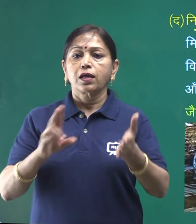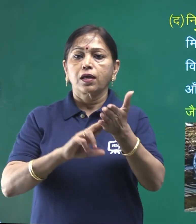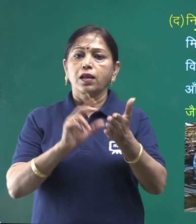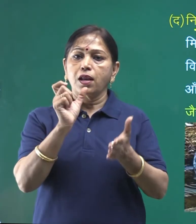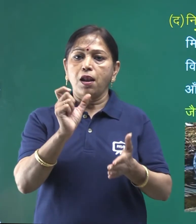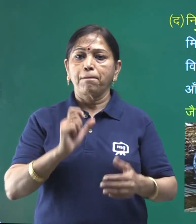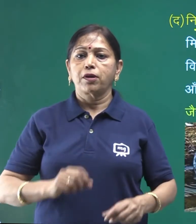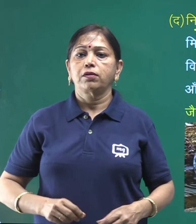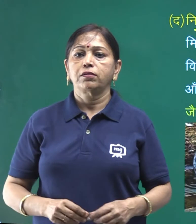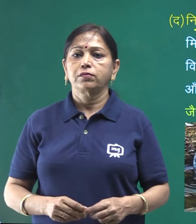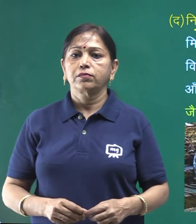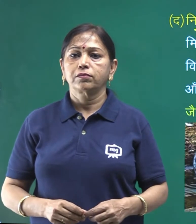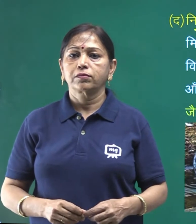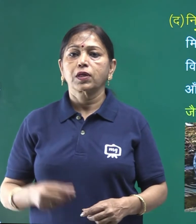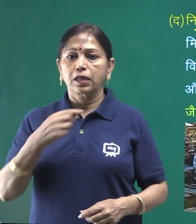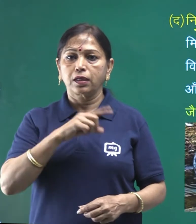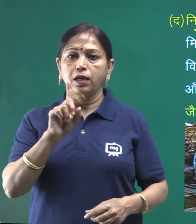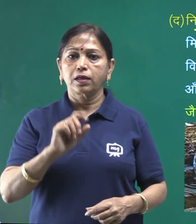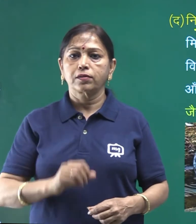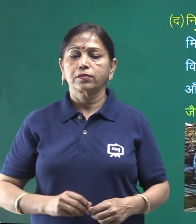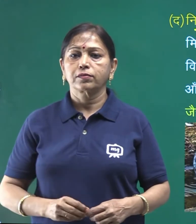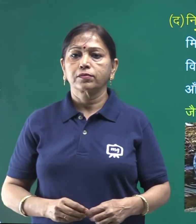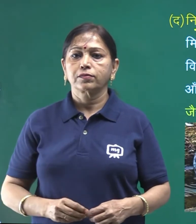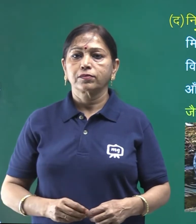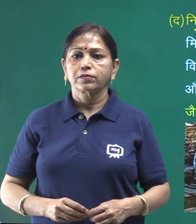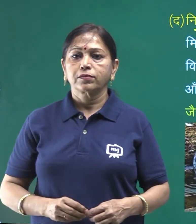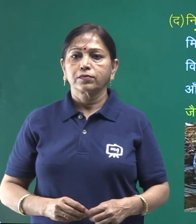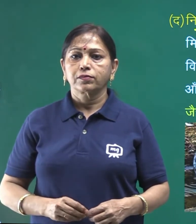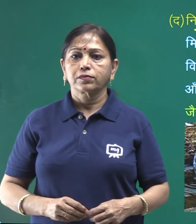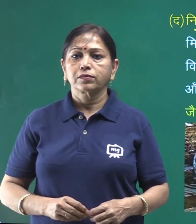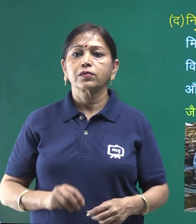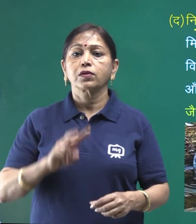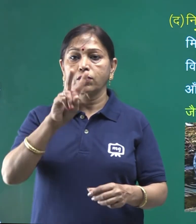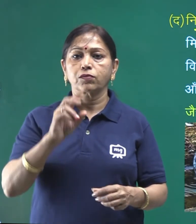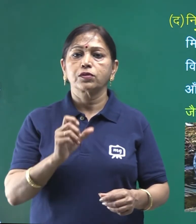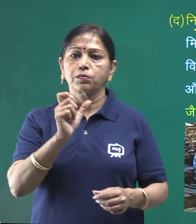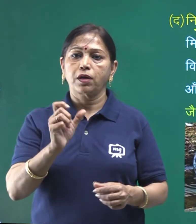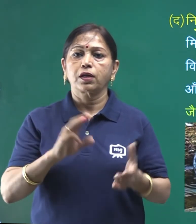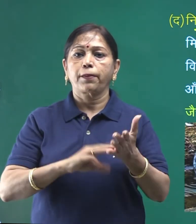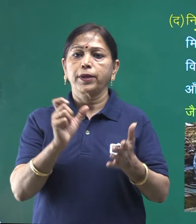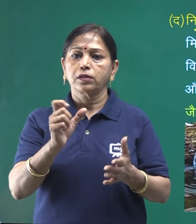निलंबन, यह एक विषमांगी मिश्रण है।